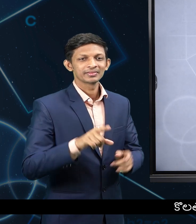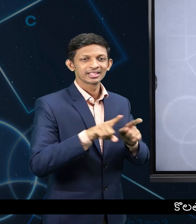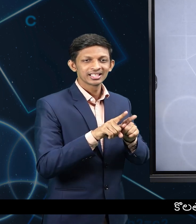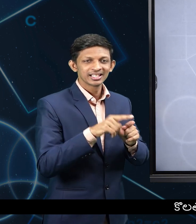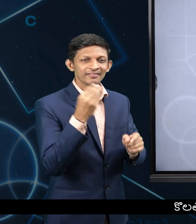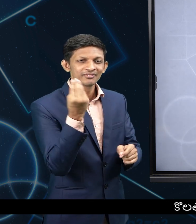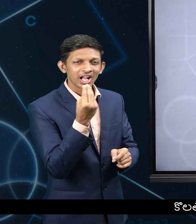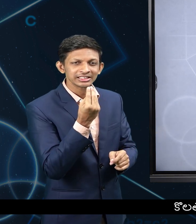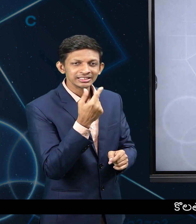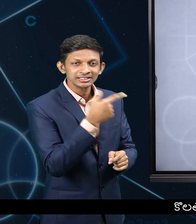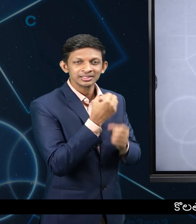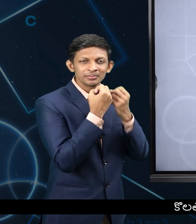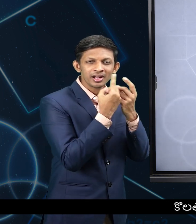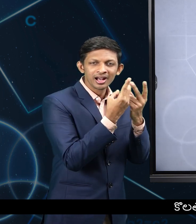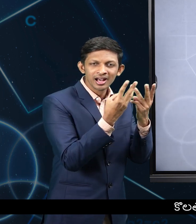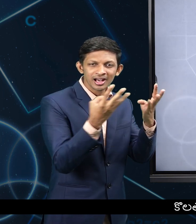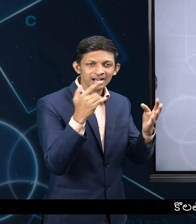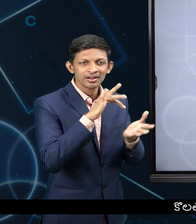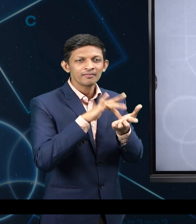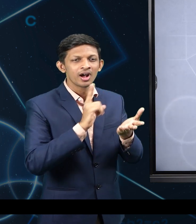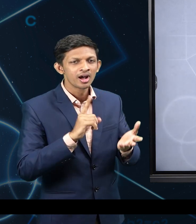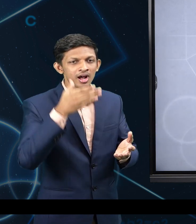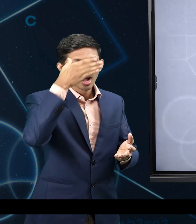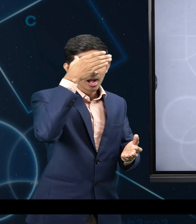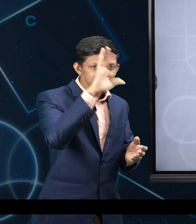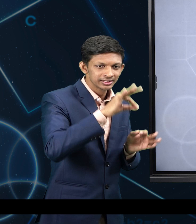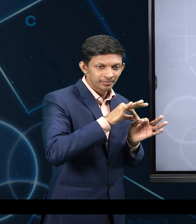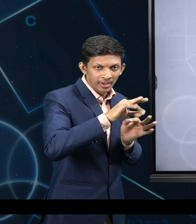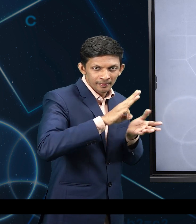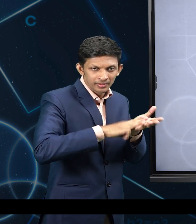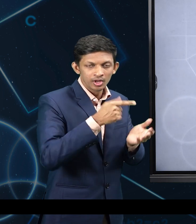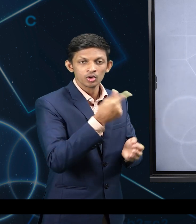కొలత అనే భావనను ఉపయోగించే అనేక సందర్భాల్లో కొన్ని.